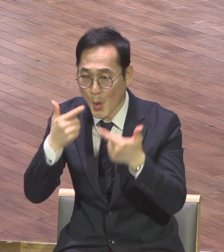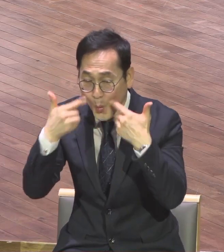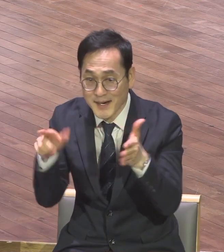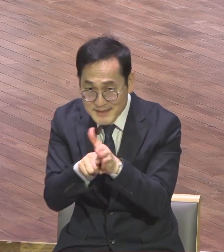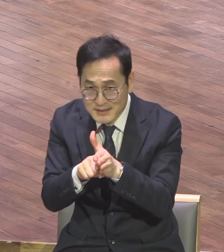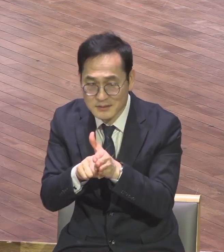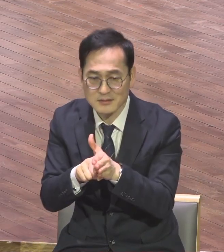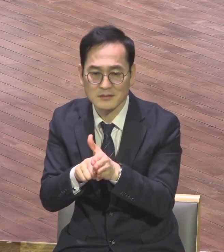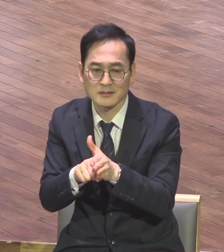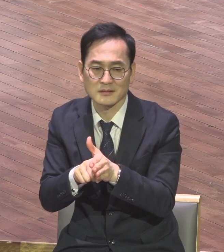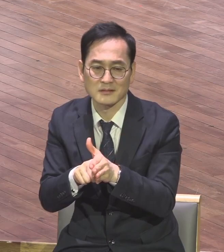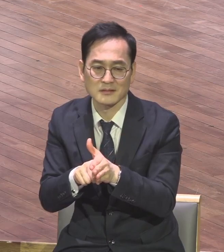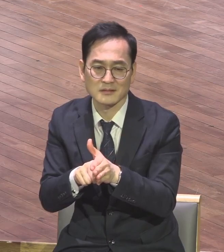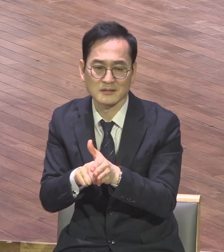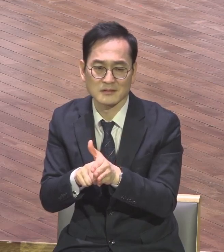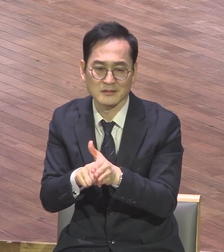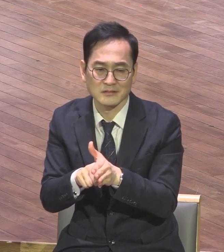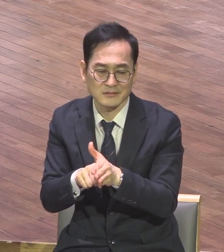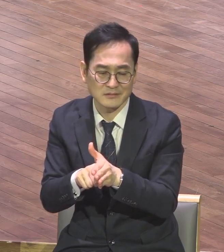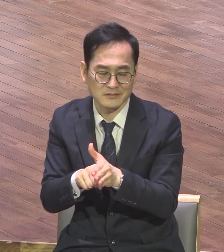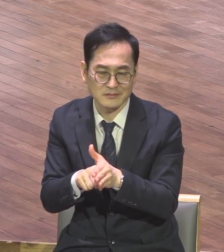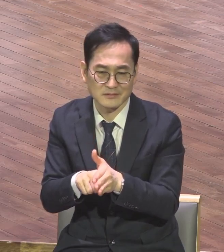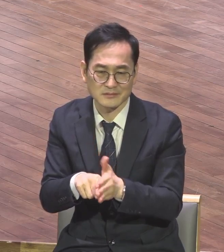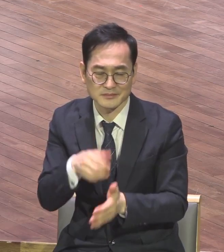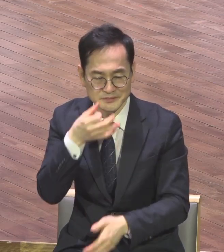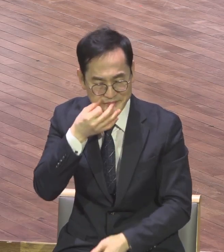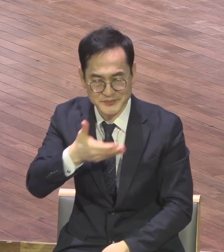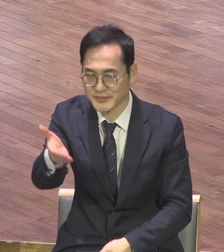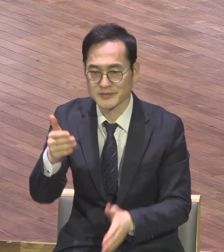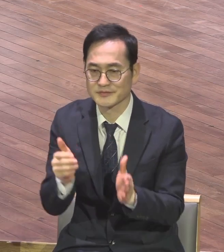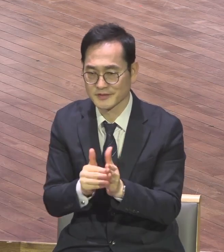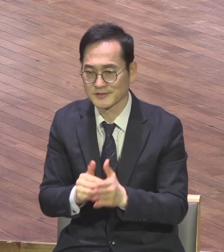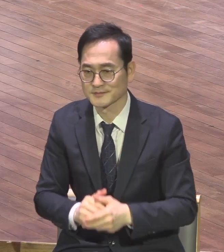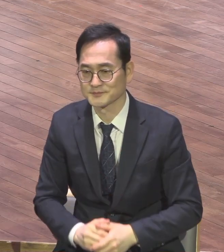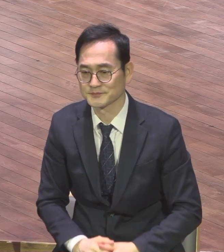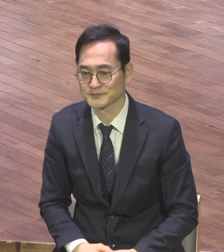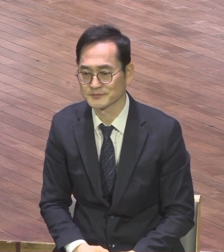이 현장이에요. 제자들이 이걸 실제 체험한 거예요. 아,